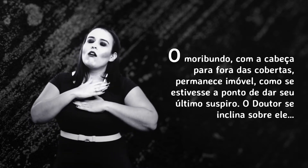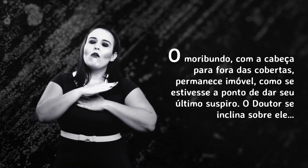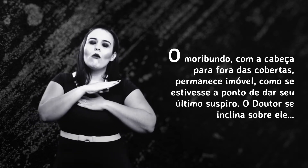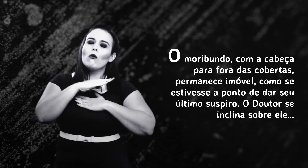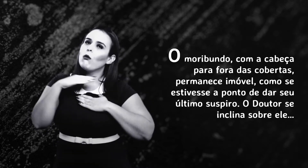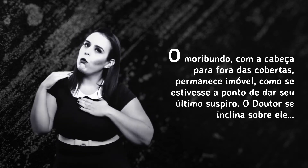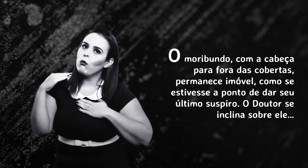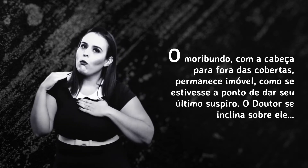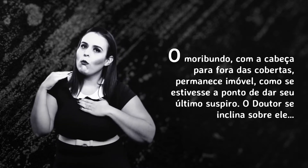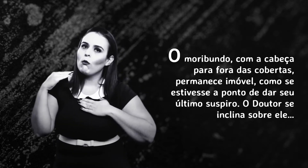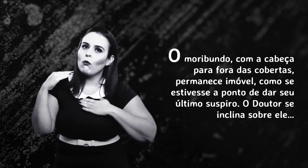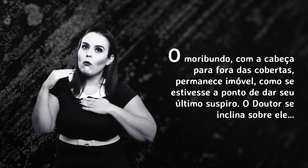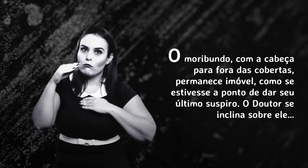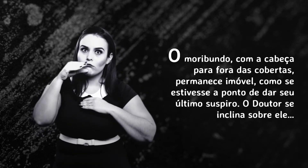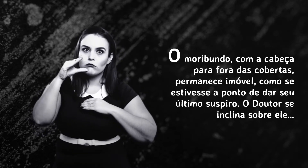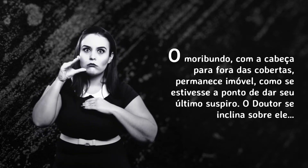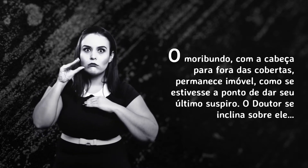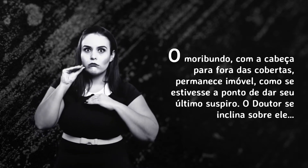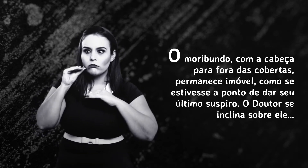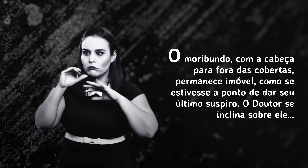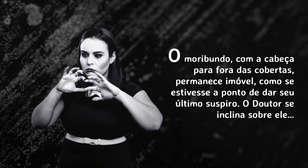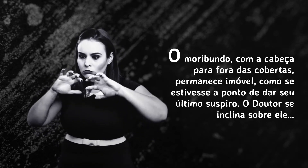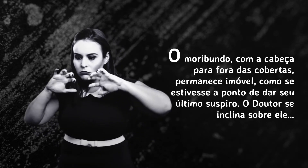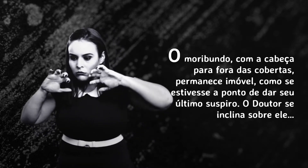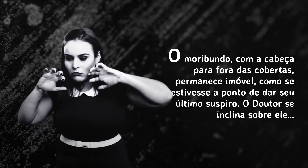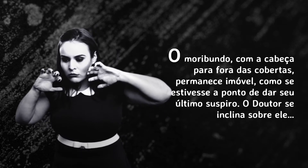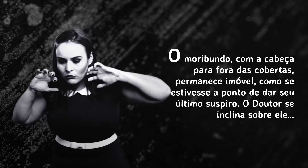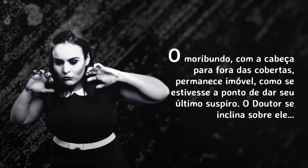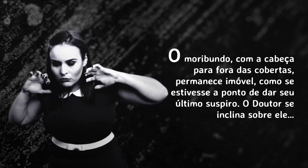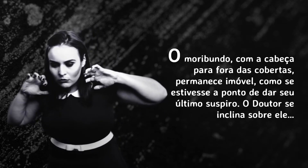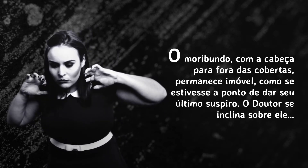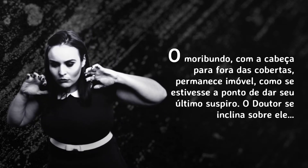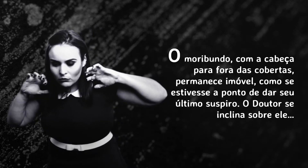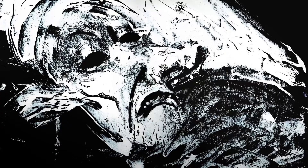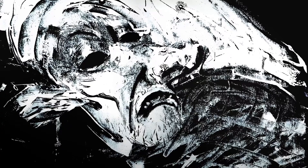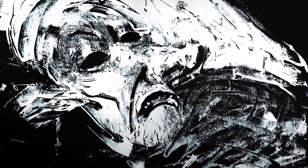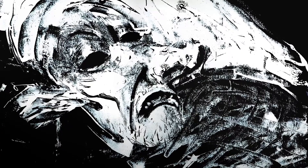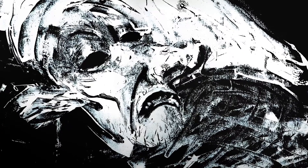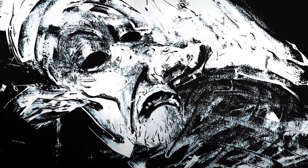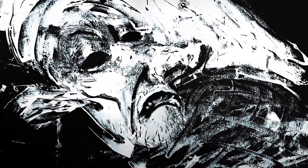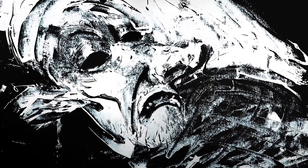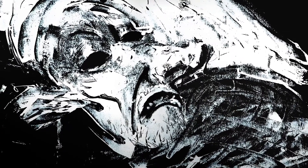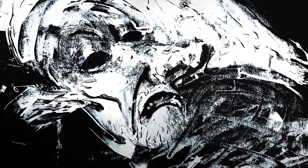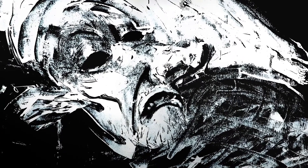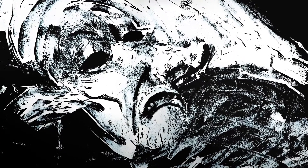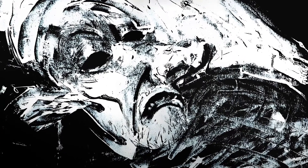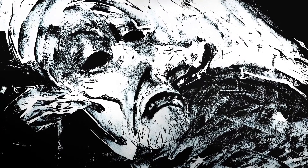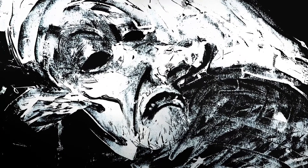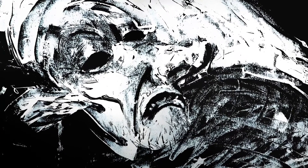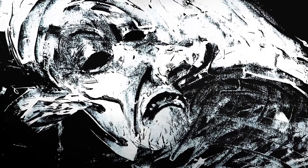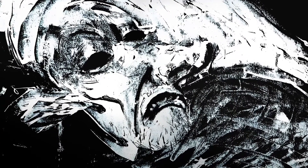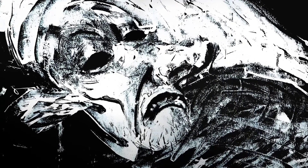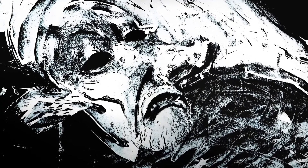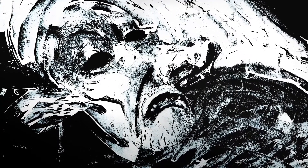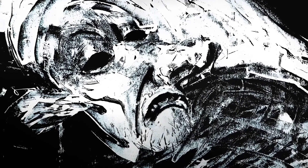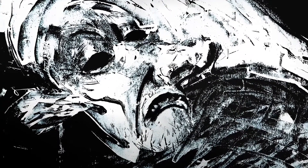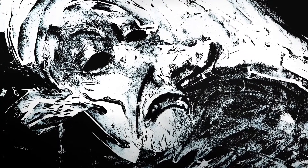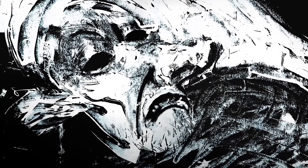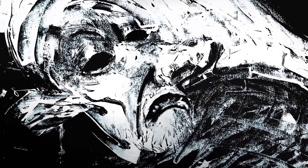suspiro. O doutor se inclina sobre ele. Vemos seu rosto e parte do tronco. Seus olhos